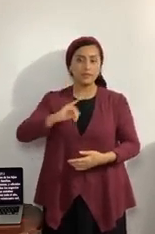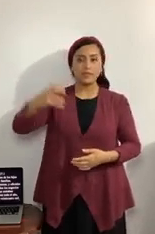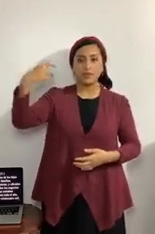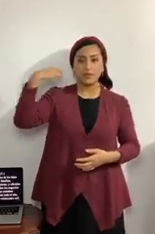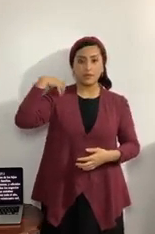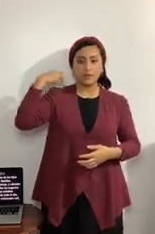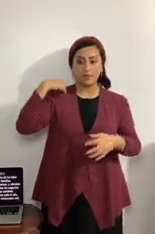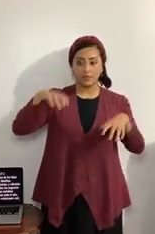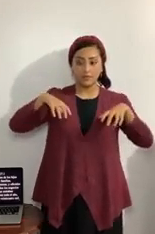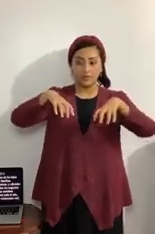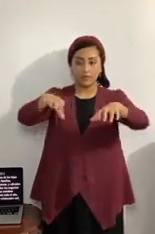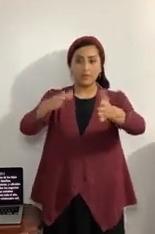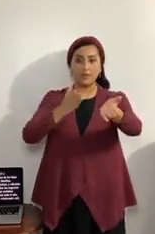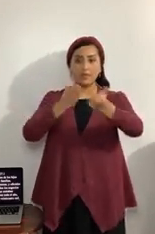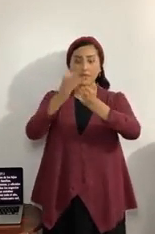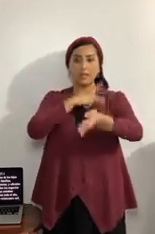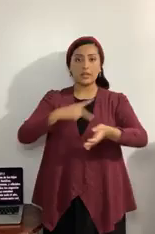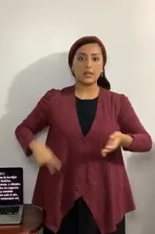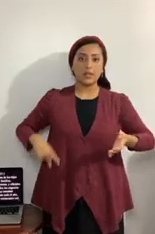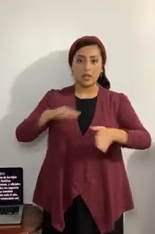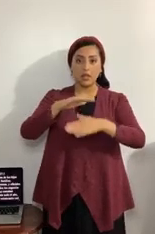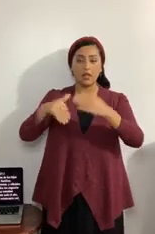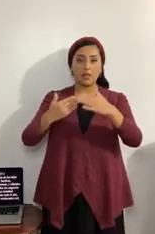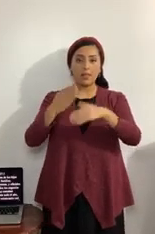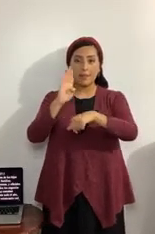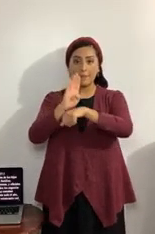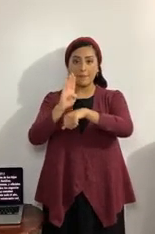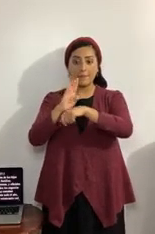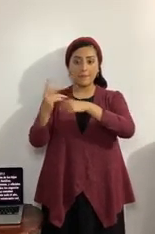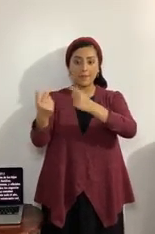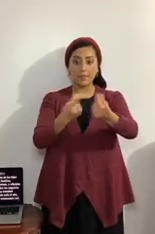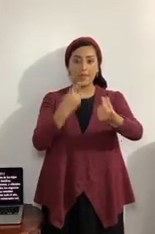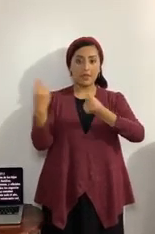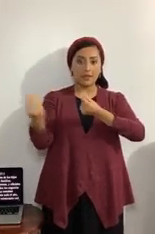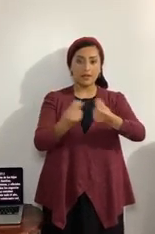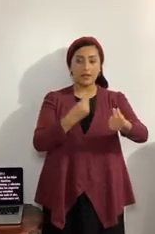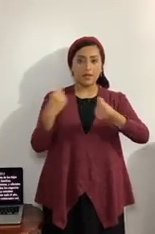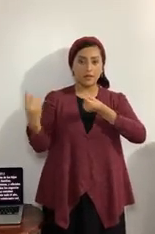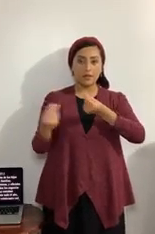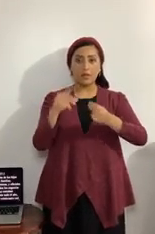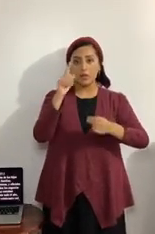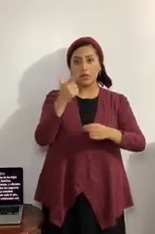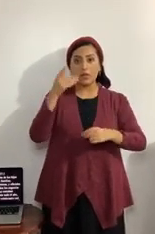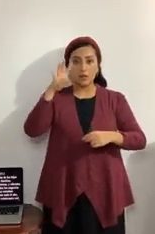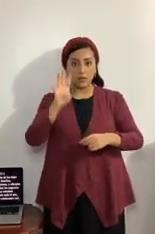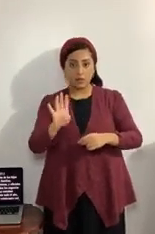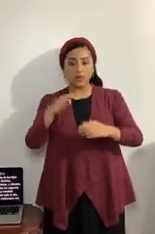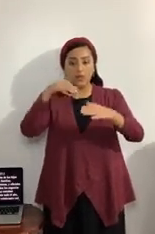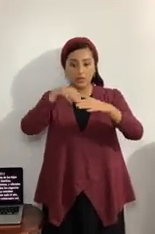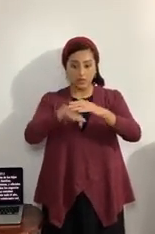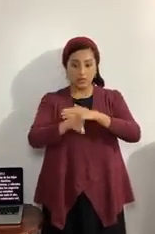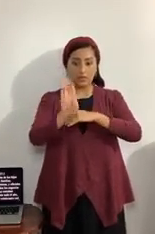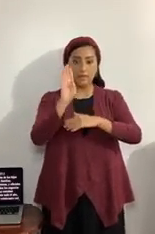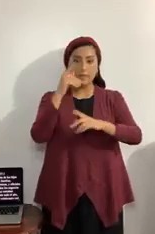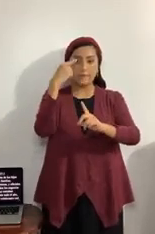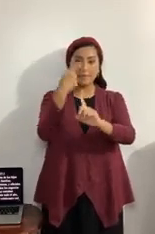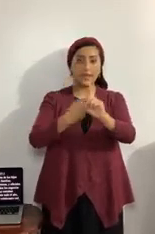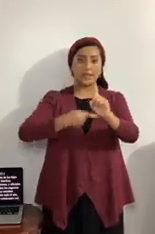al rey en todos los negocios de las divisiones, 24 divisiones, que entraban y salían cada mes